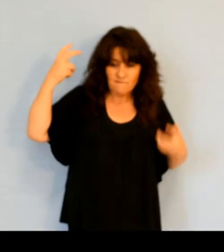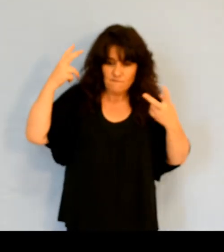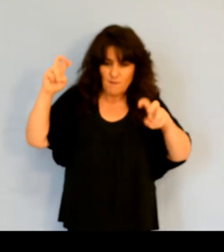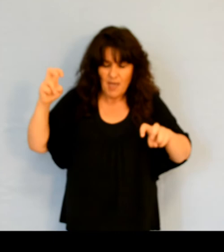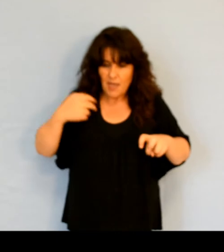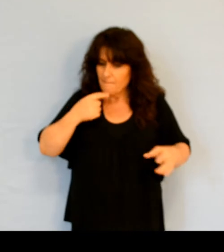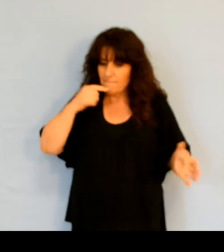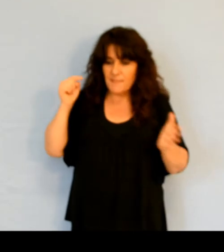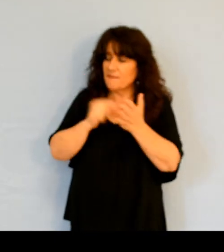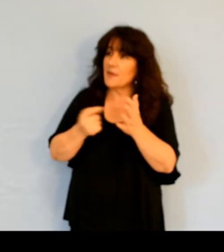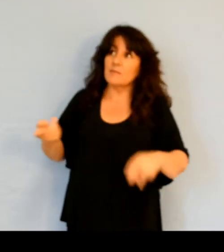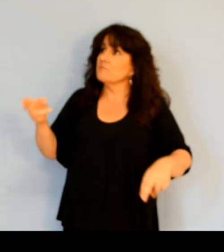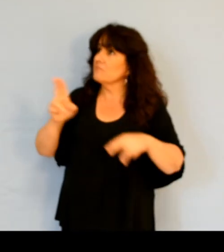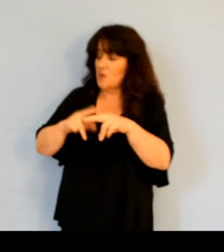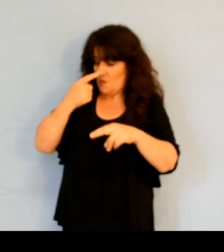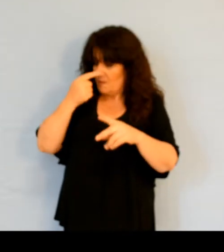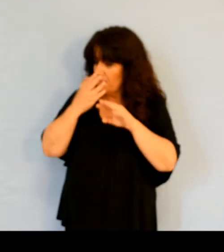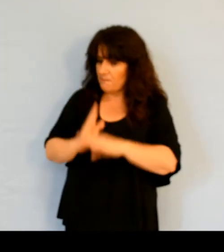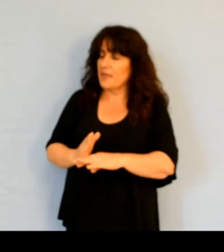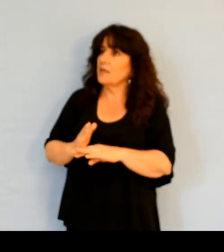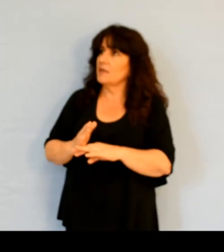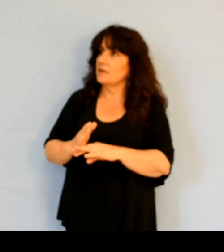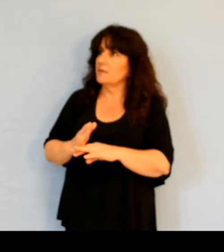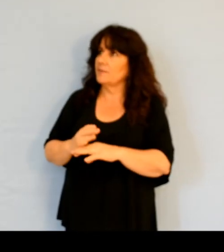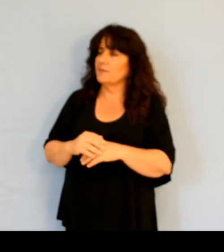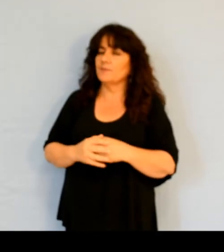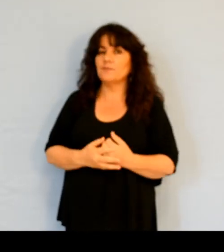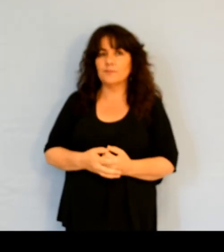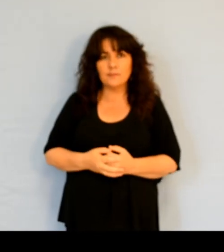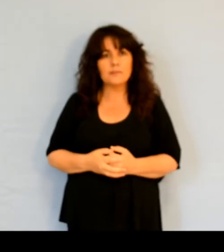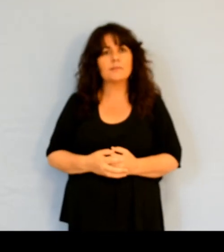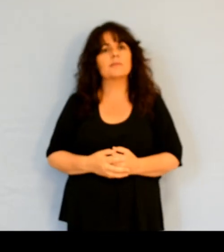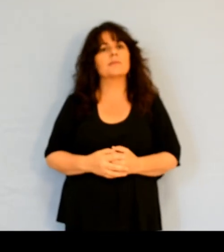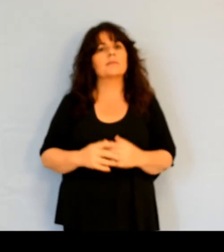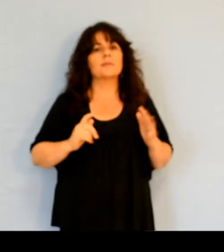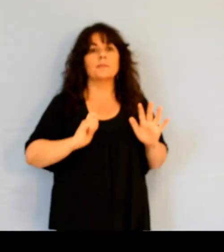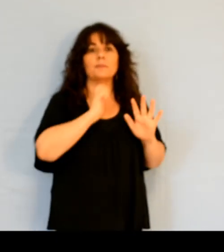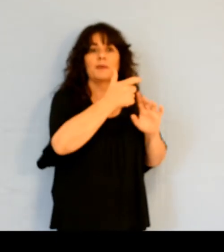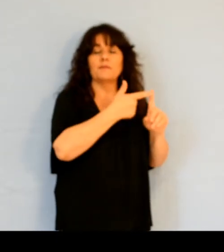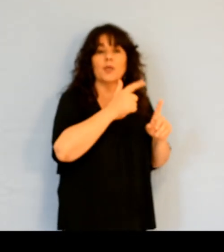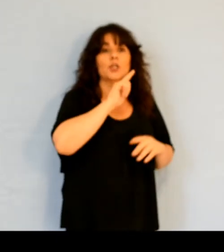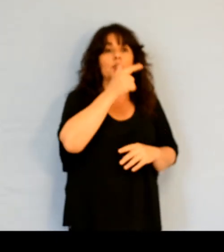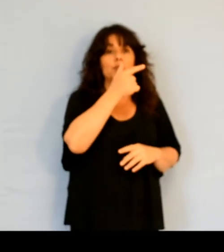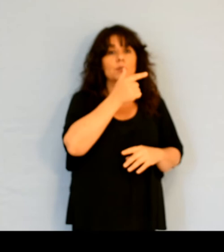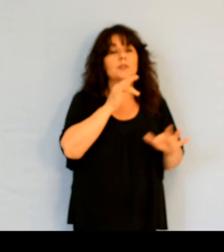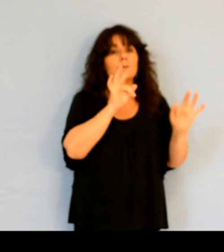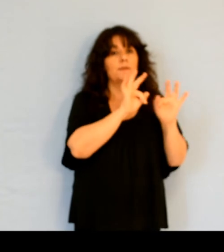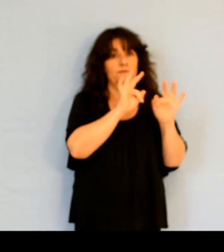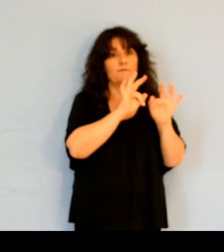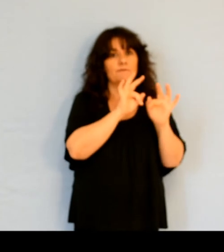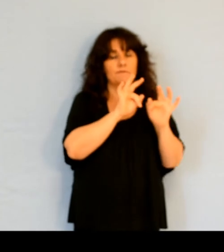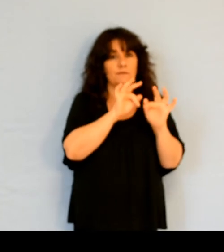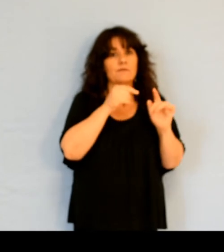Le deuxième frère lui dit « Au moment de rentrer, de rendre le dernier soupir,